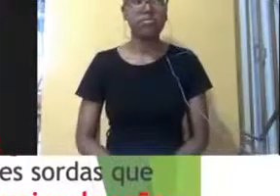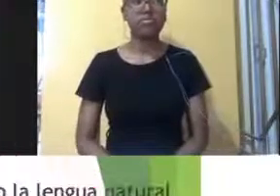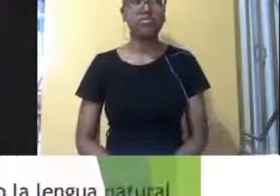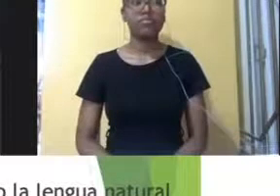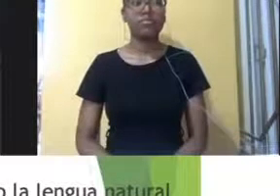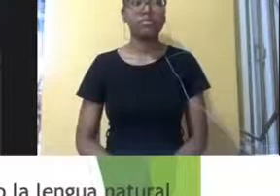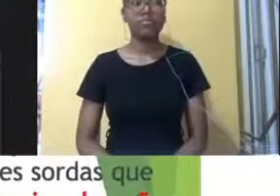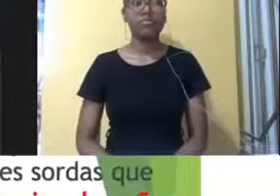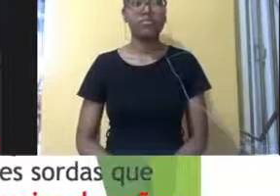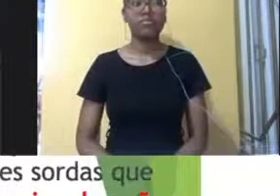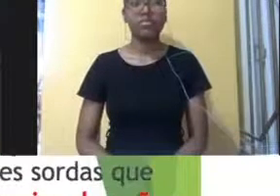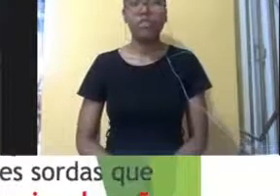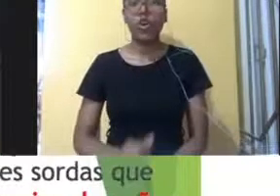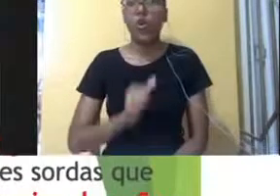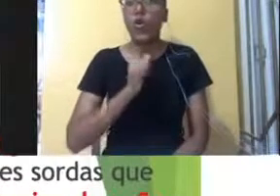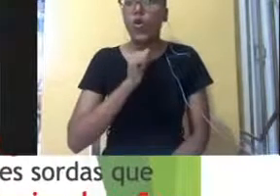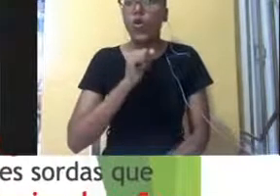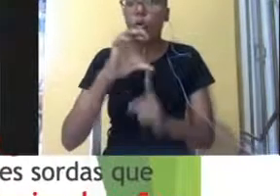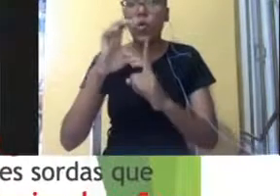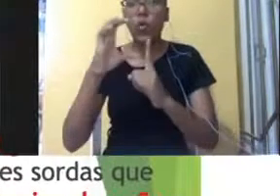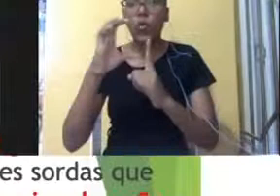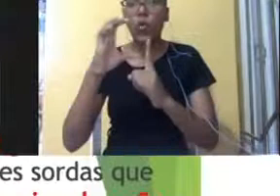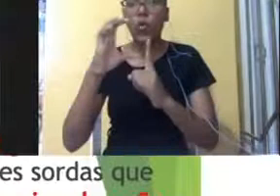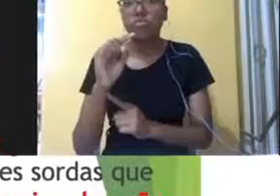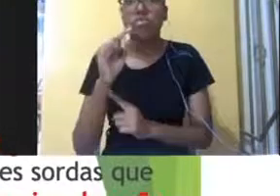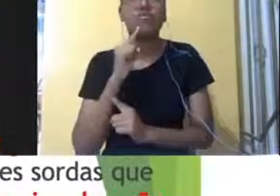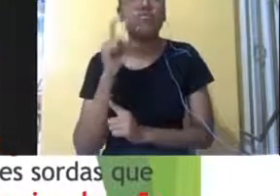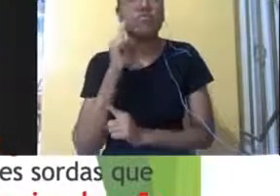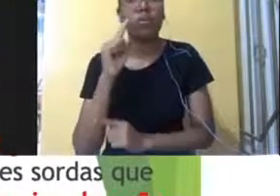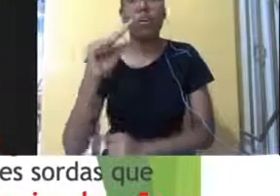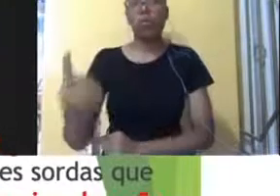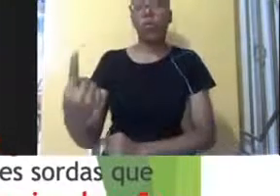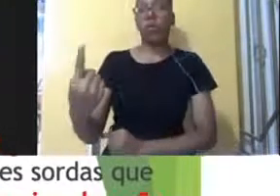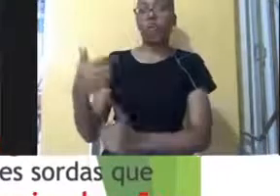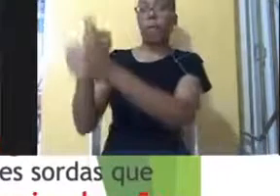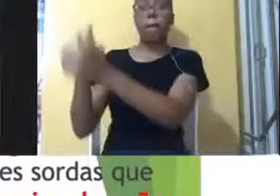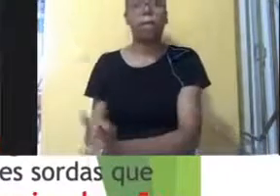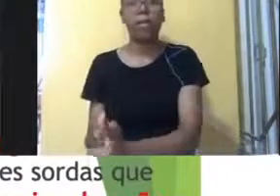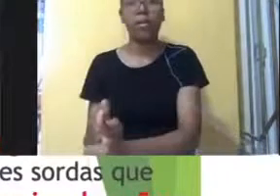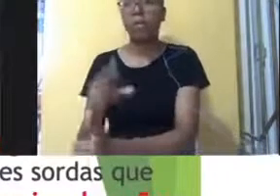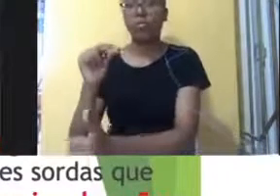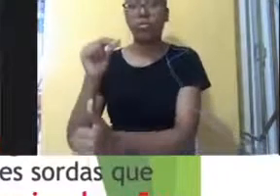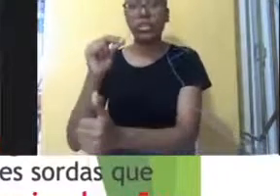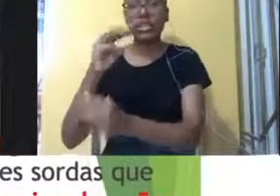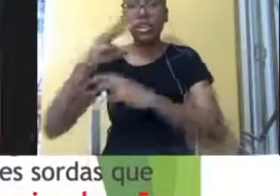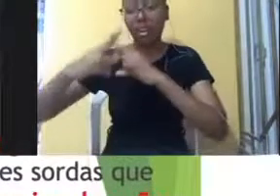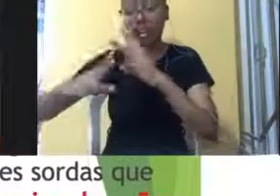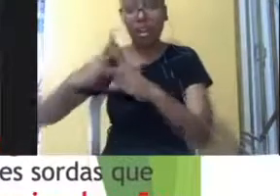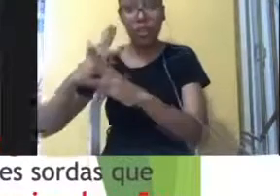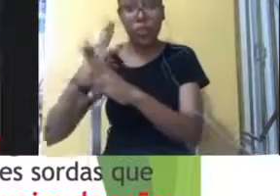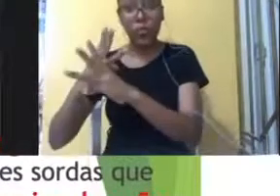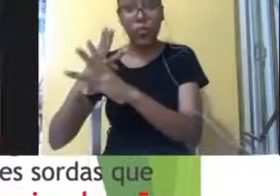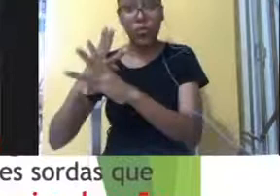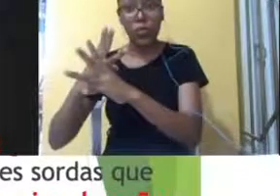No hay una cultura sorda homogénea, obviamente. En el mundo hay muchas comunidades sordas, lo que acabo de